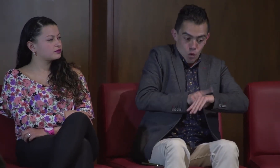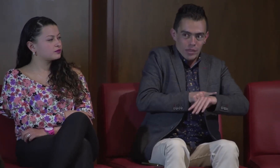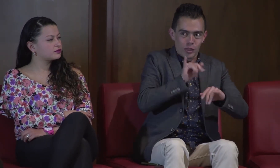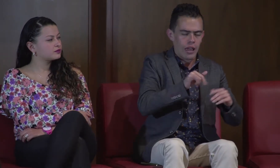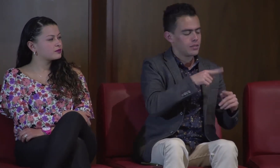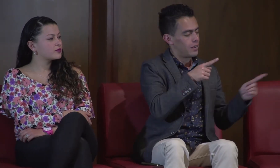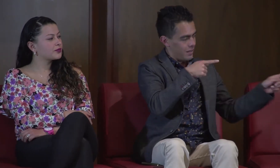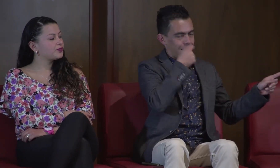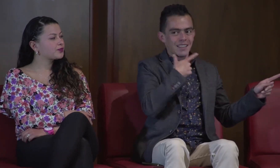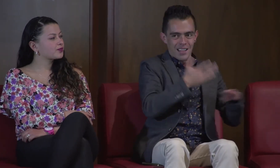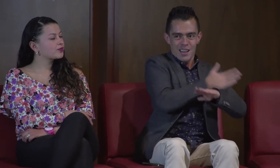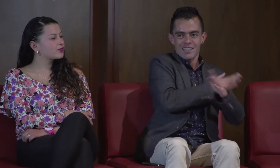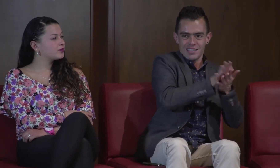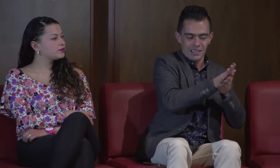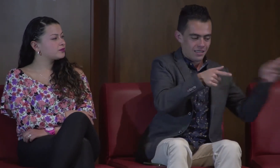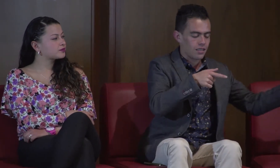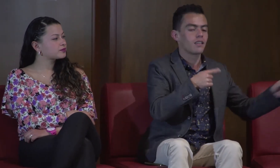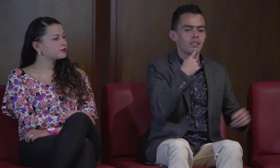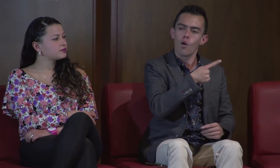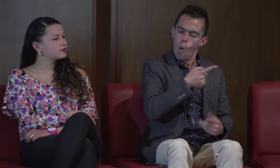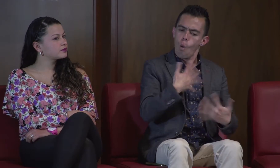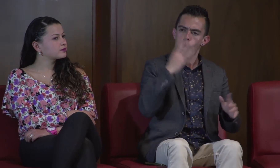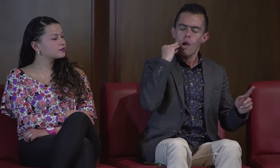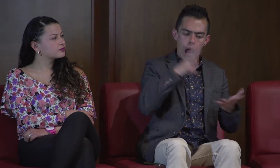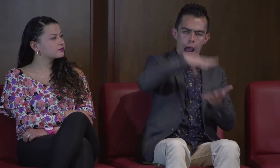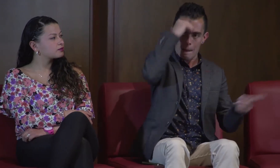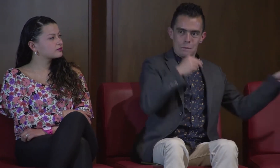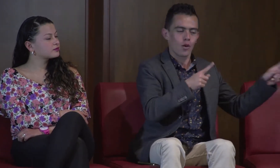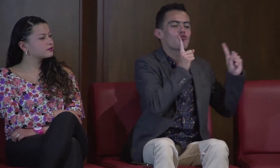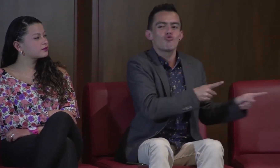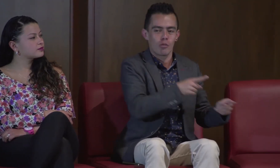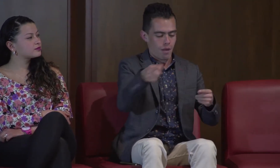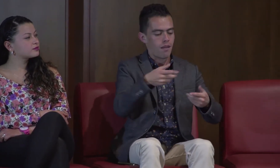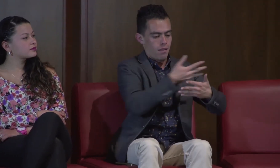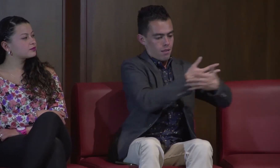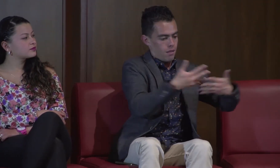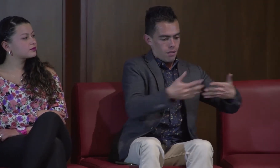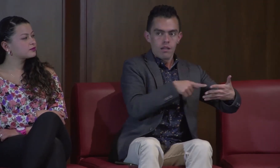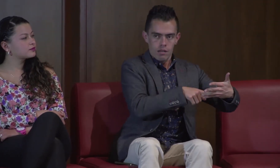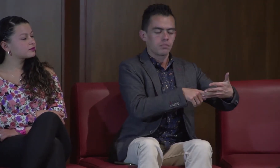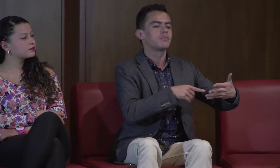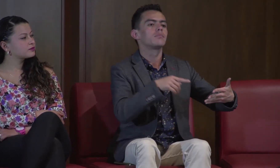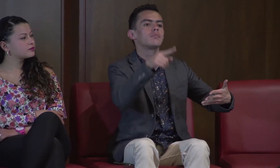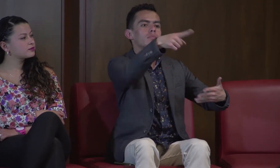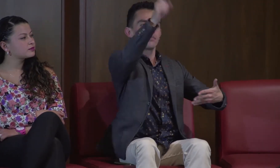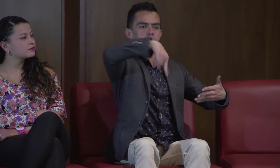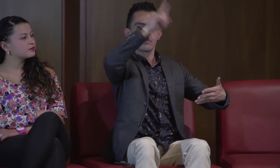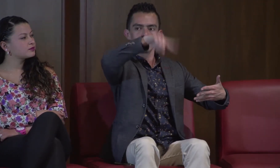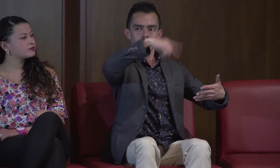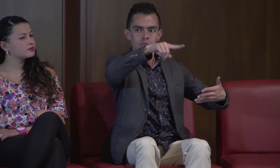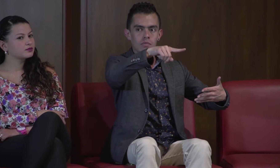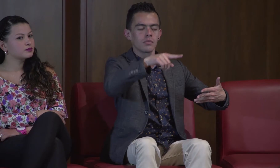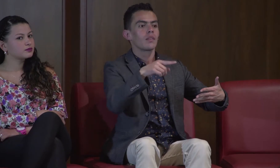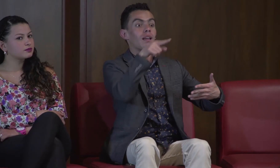Entonces, digamos que en ese momento, con Ricardo, como comentaba él, la experiencia, realmente él pudo aprender mucho y enriquecer también mucho